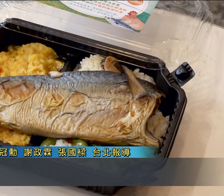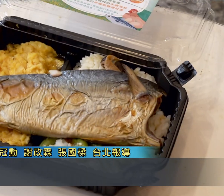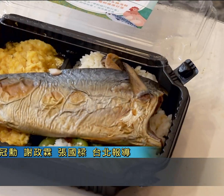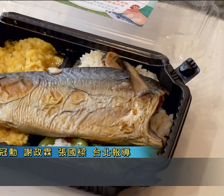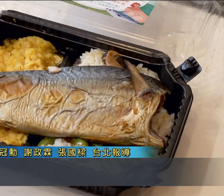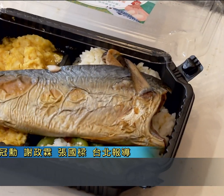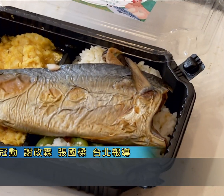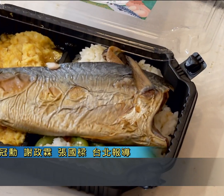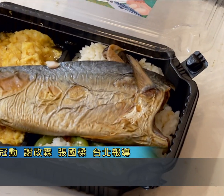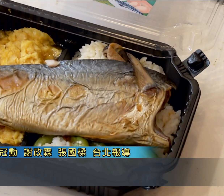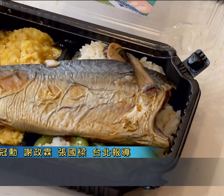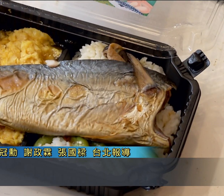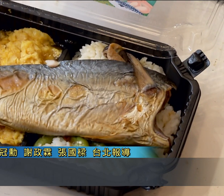讯社张国良台北报道。